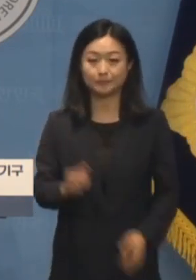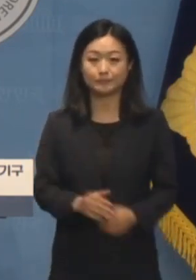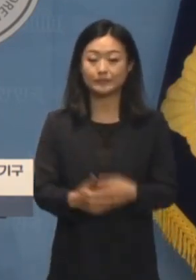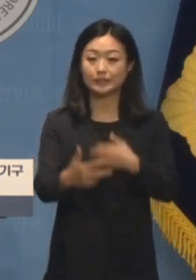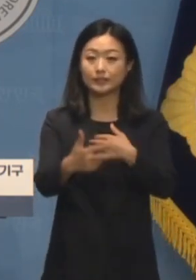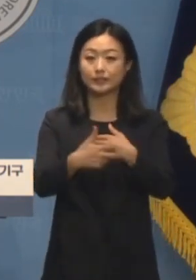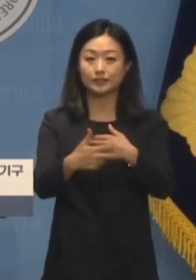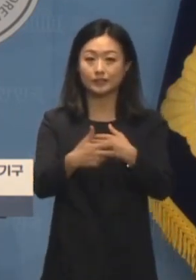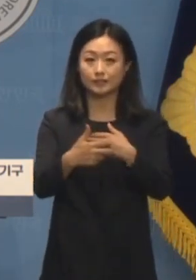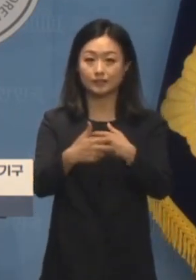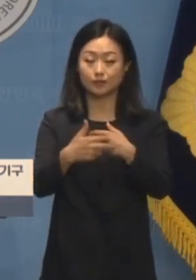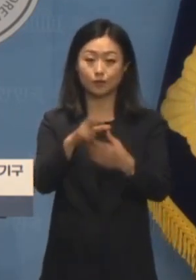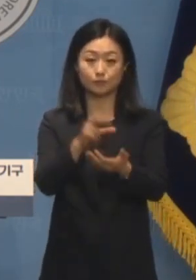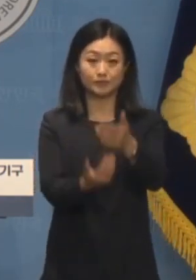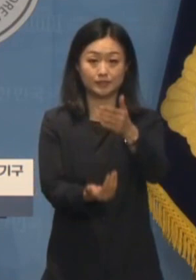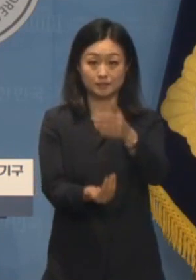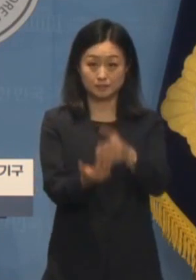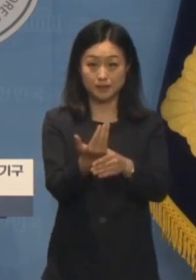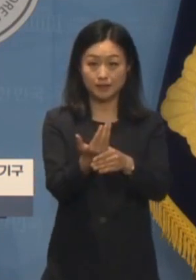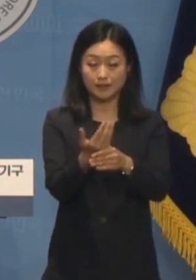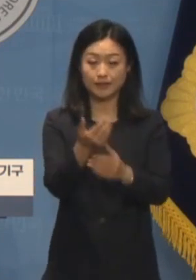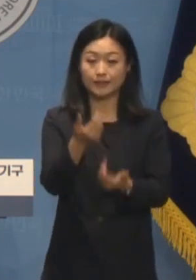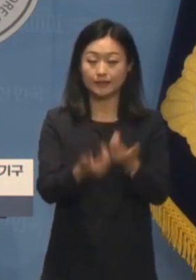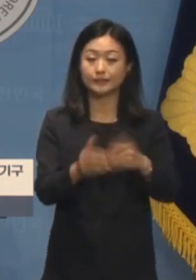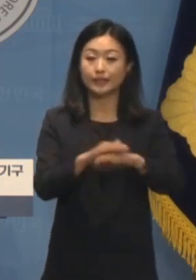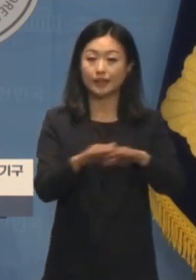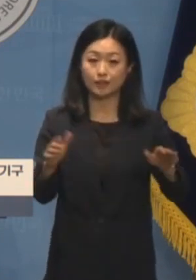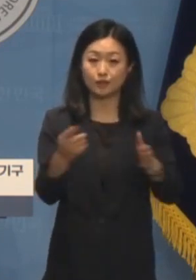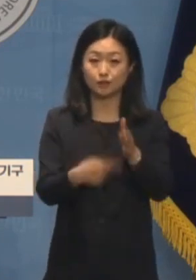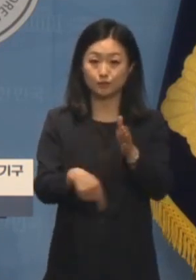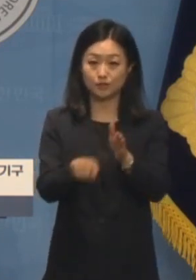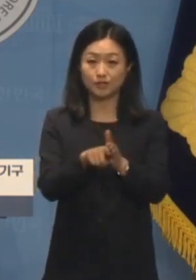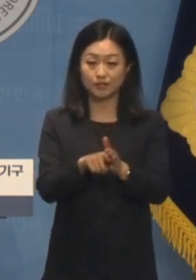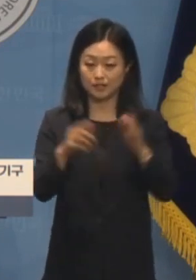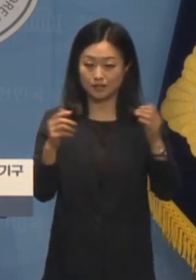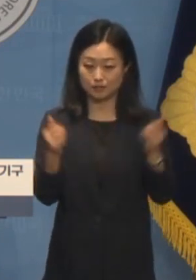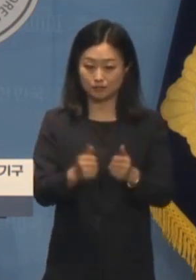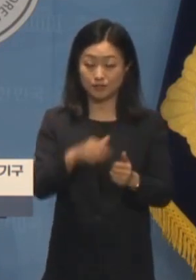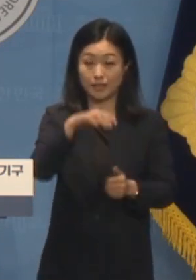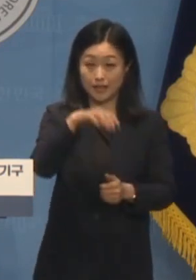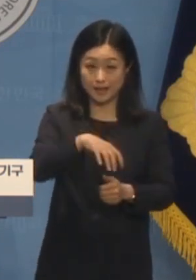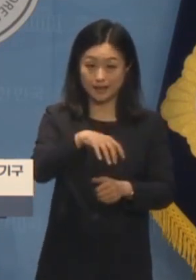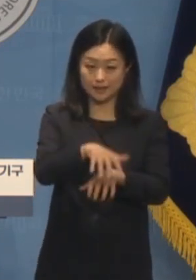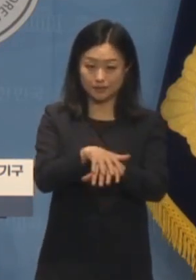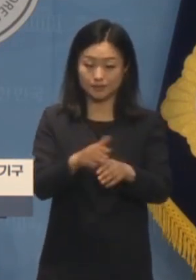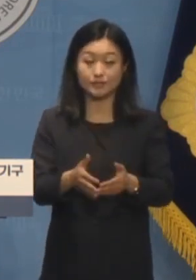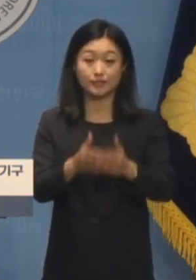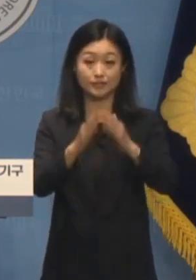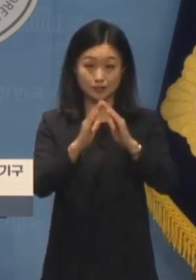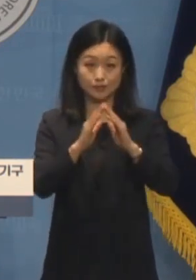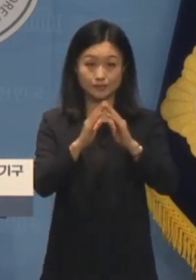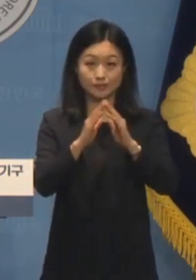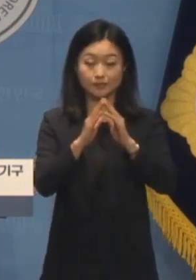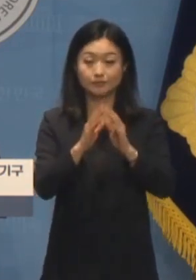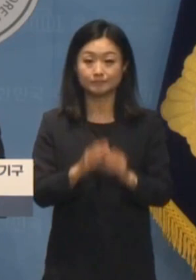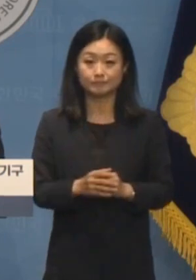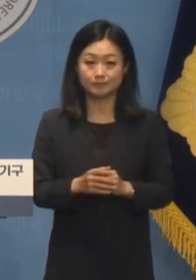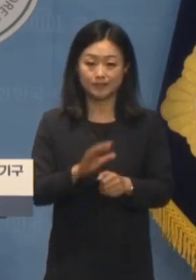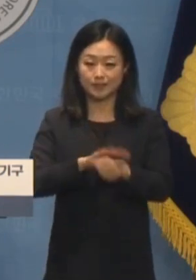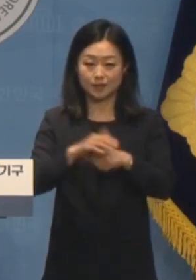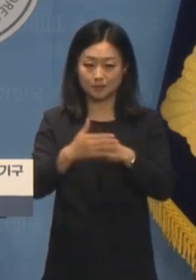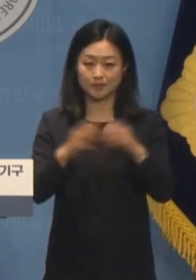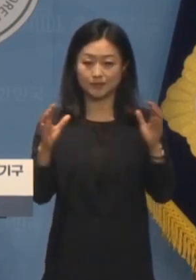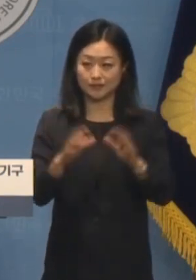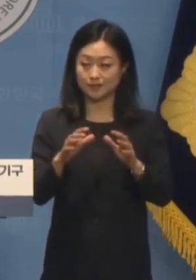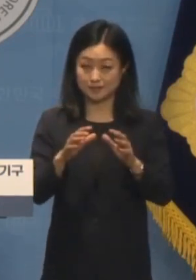대란 해결을 위한 사회적 대타협기구 국회 설치를 촉구하는 조국 혁신당 기자 회견이 있겠습니다